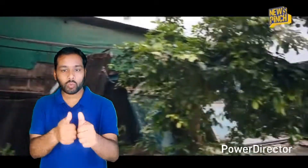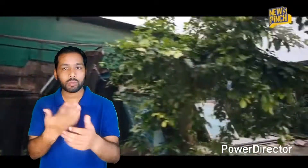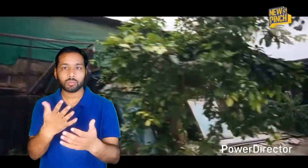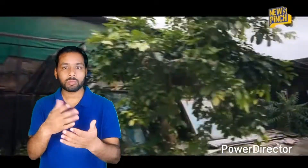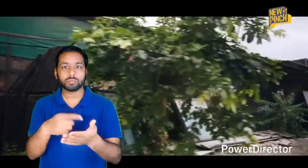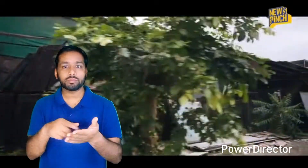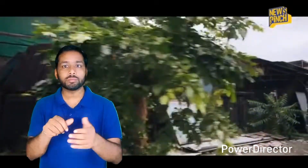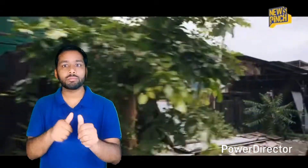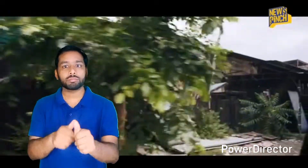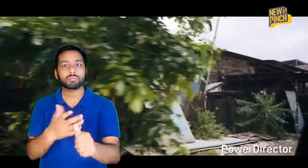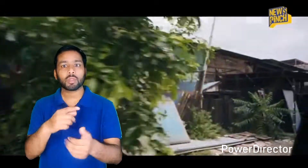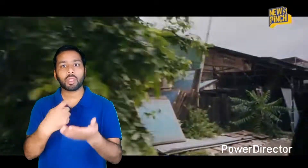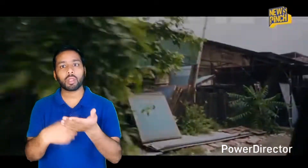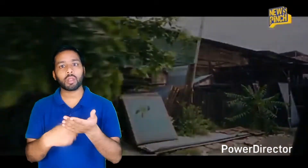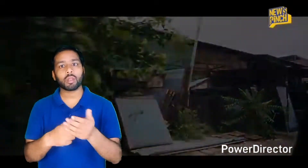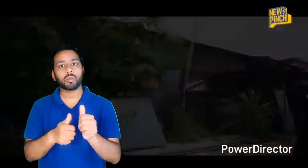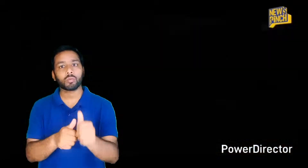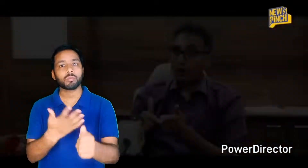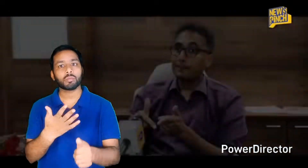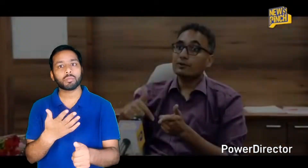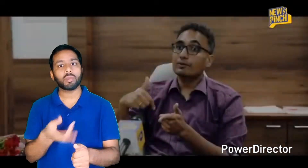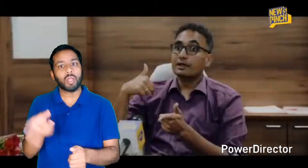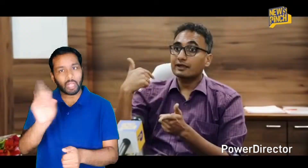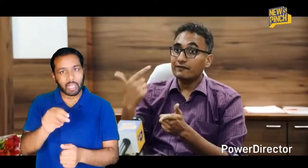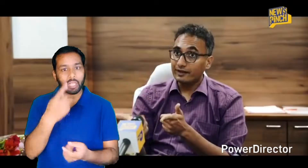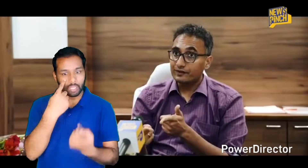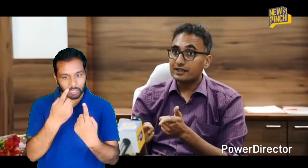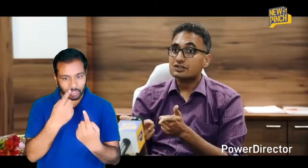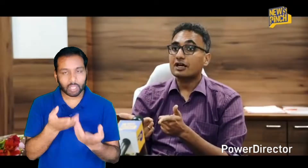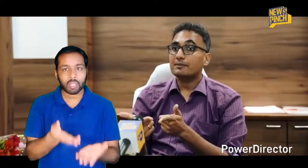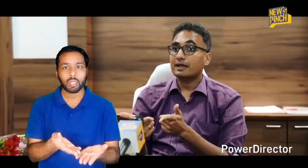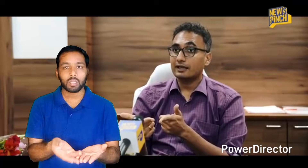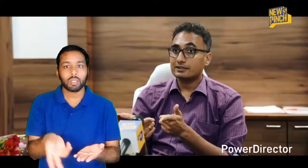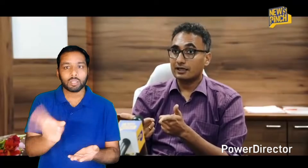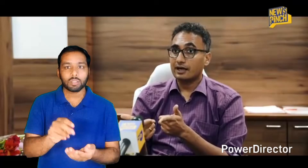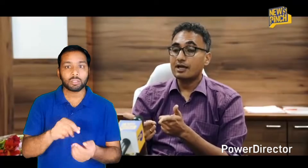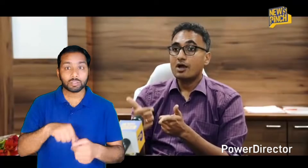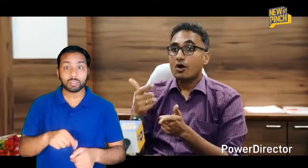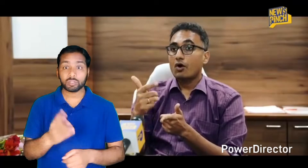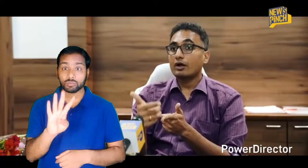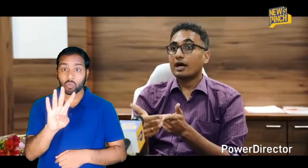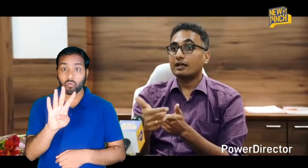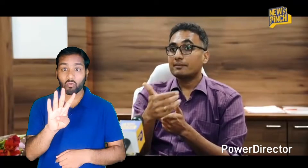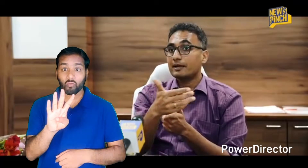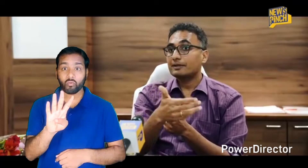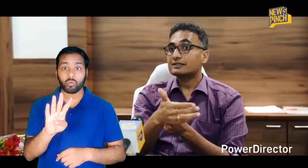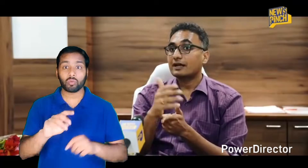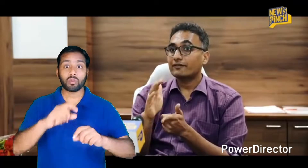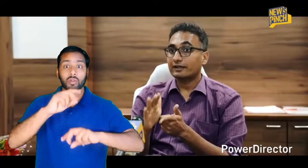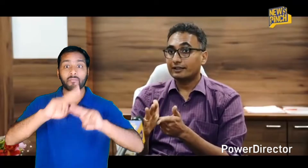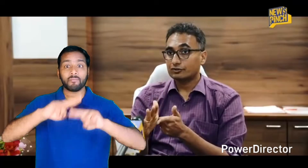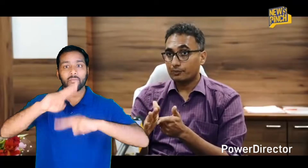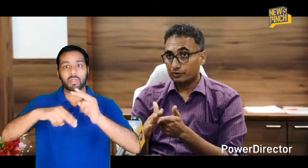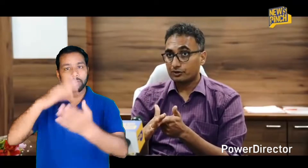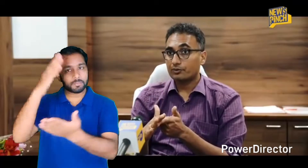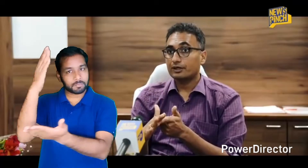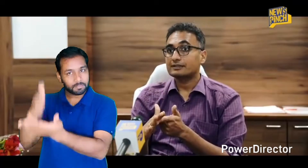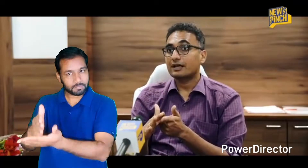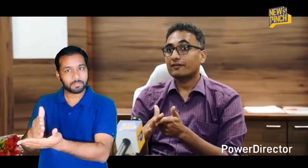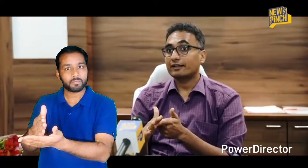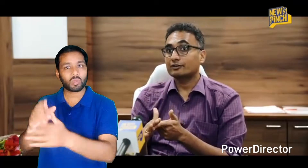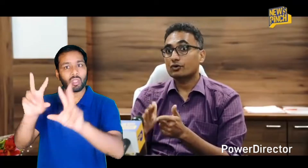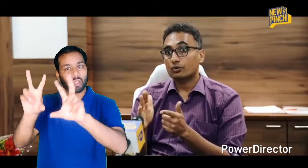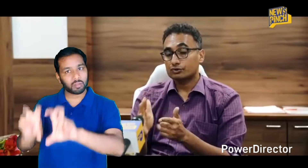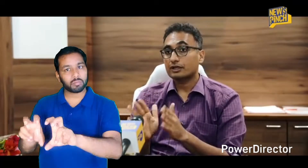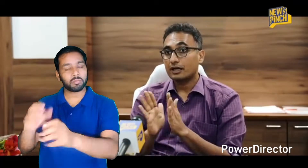का वायलेशन पाया गया था, तो उनको नोटिस दिया गया है और फिर उनका रीवेरिफिकेशन का भी कार्य चल रहा है। और हाल ही में हमने 4 फैक्ट्रीज को, पोल्यूशन बोर्ड